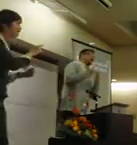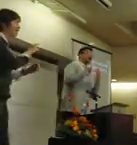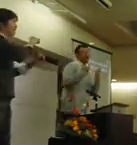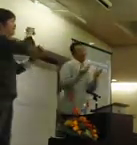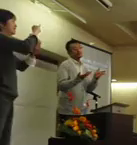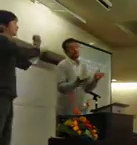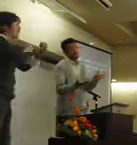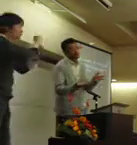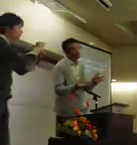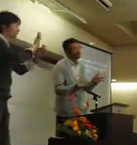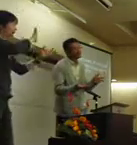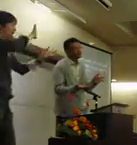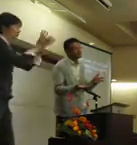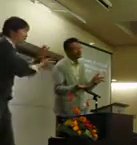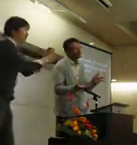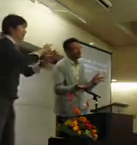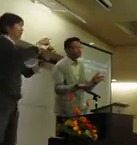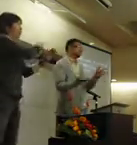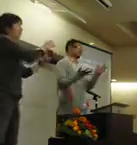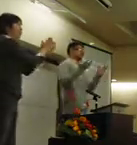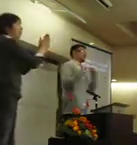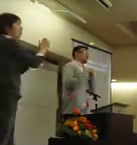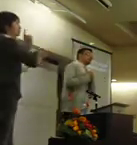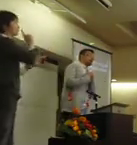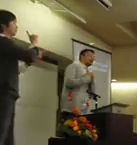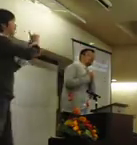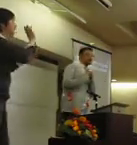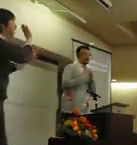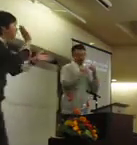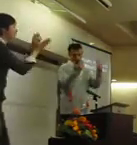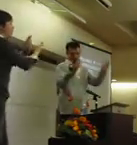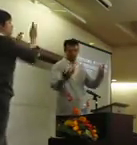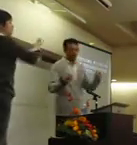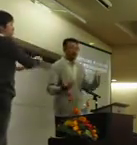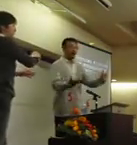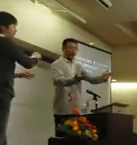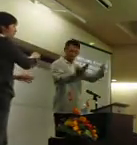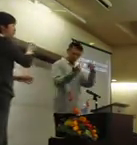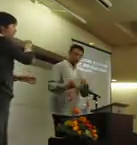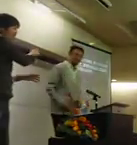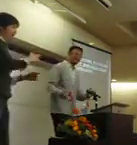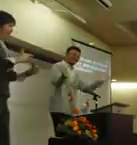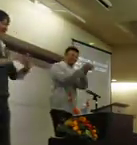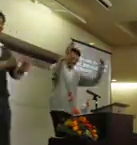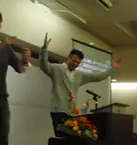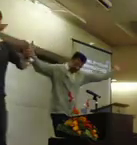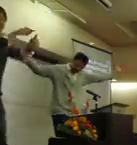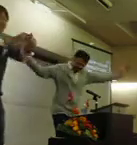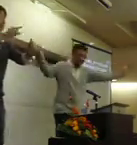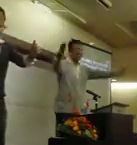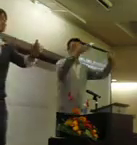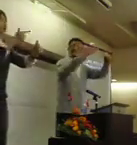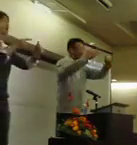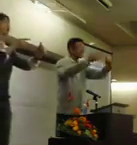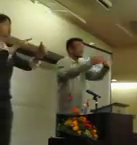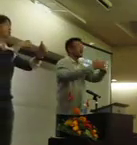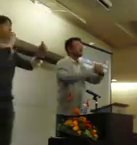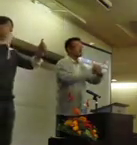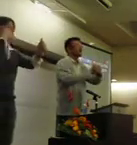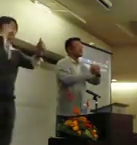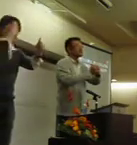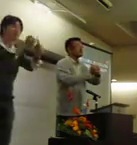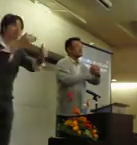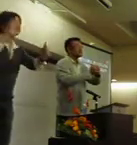会えば分かるんでしょ。でも私はその人を許しましたよ。謝ってきた、やってきた